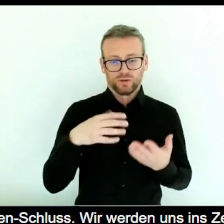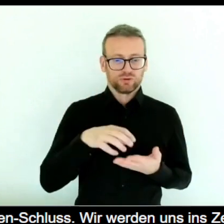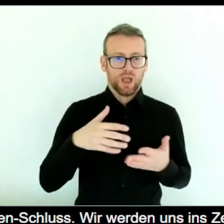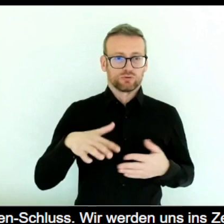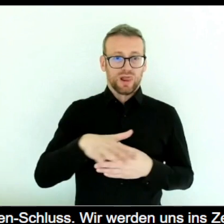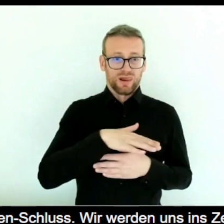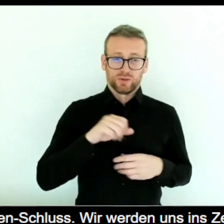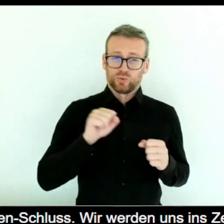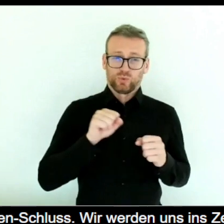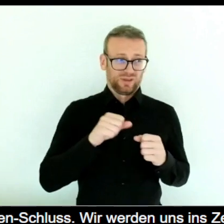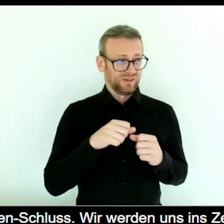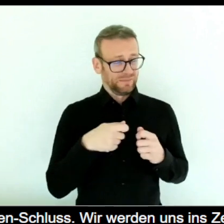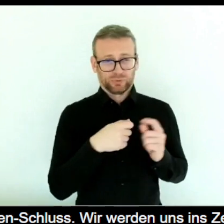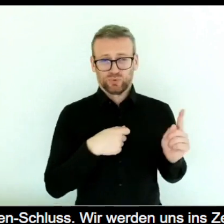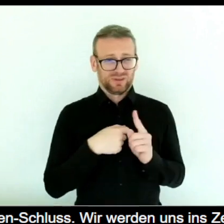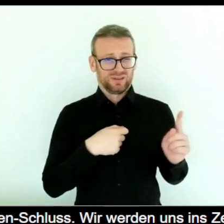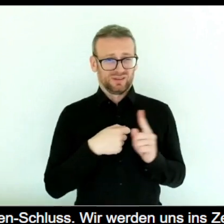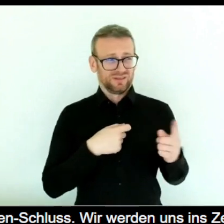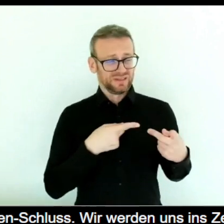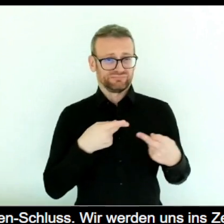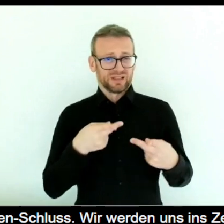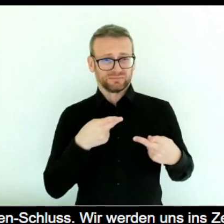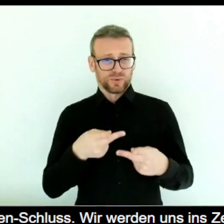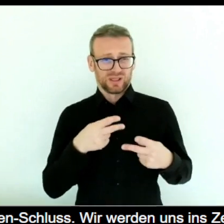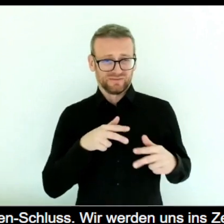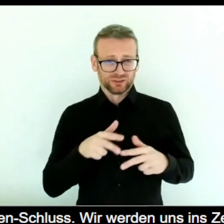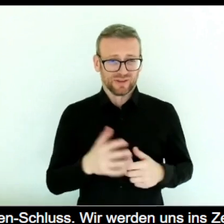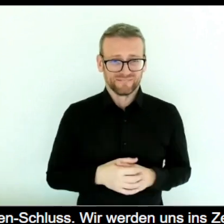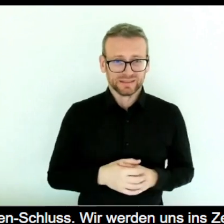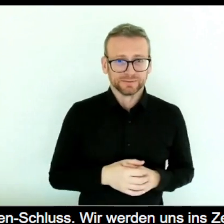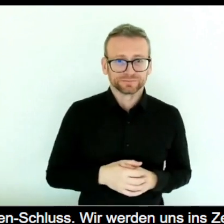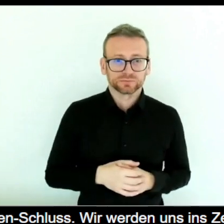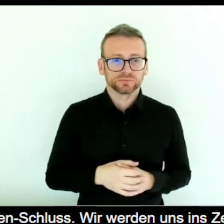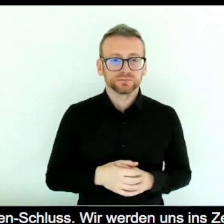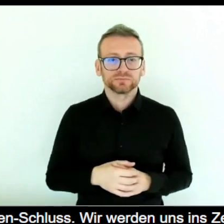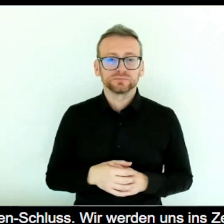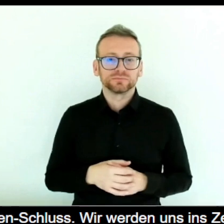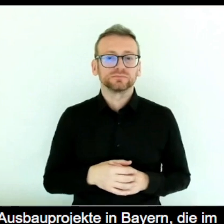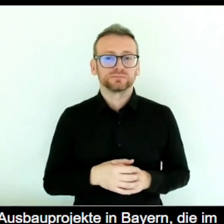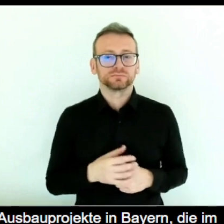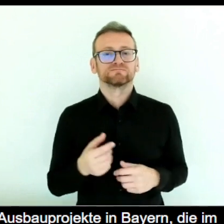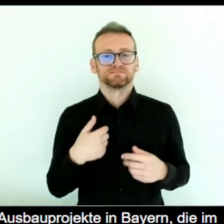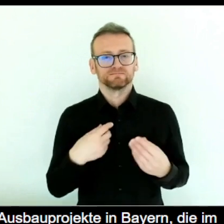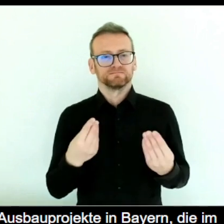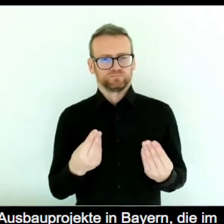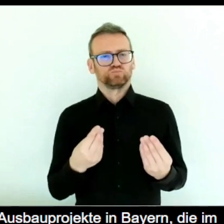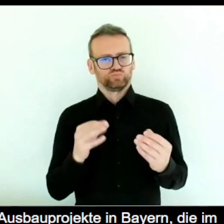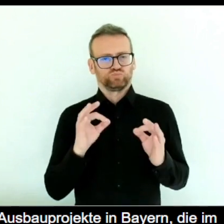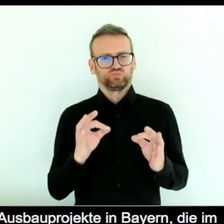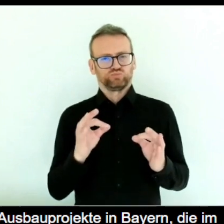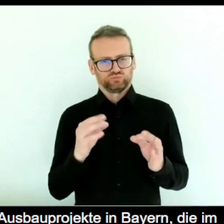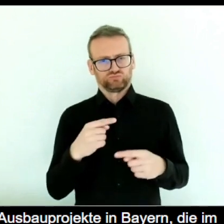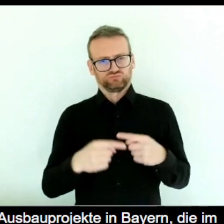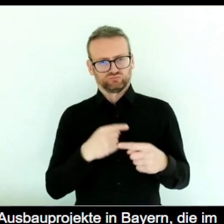innerhalb der Ampelkoalition durchsetzen. Unsere Unterstützung hat er da. Und es wird immer auf die Schiene verwiesen, dass die